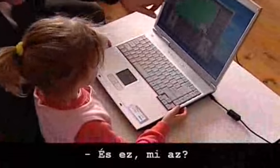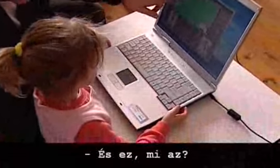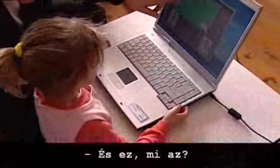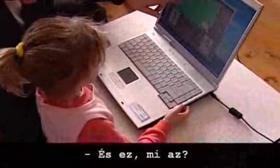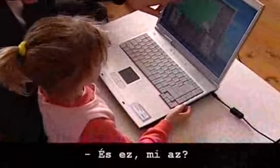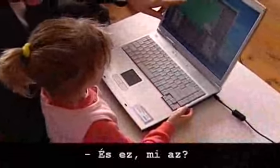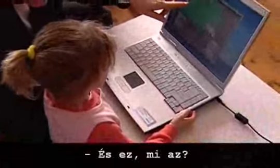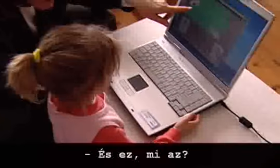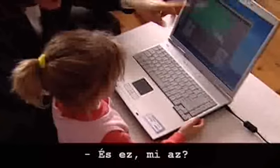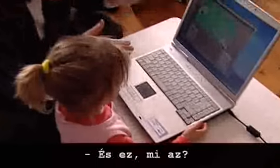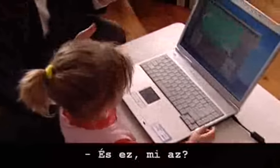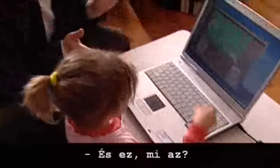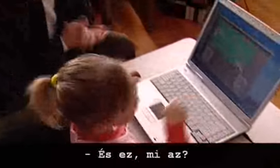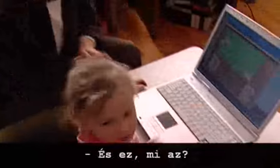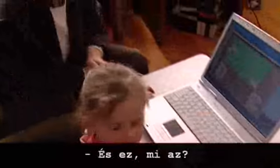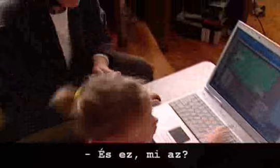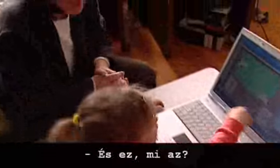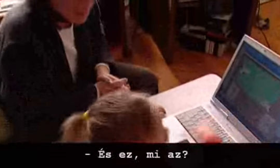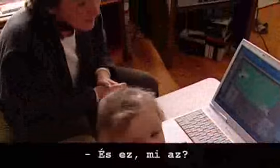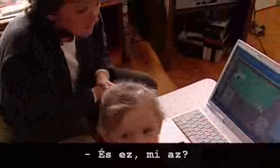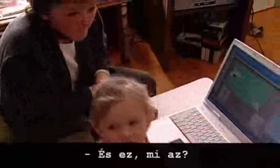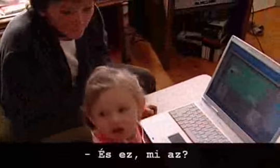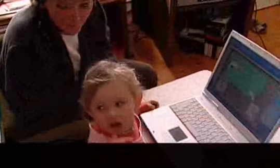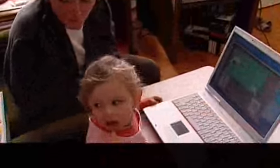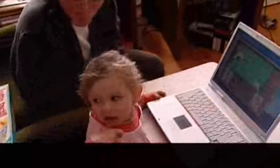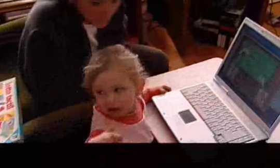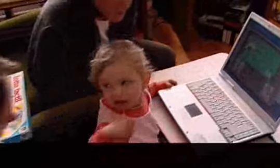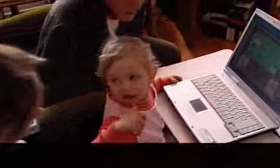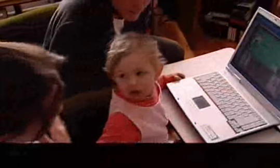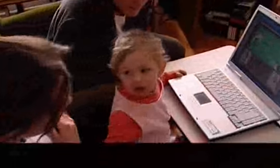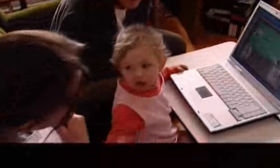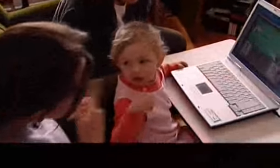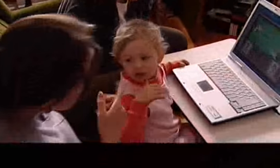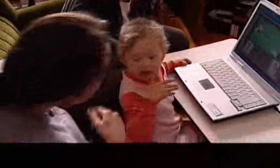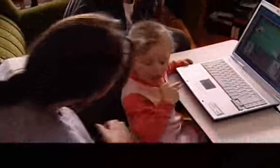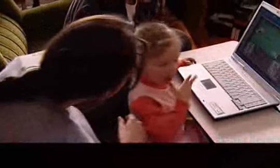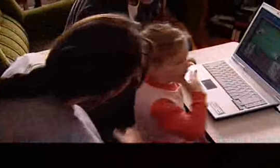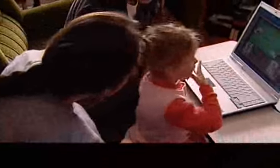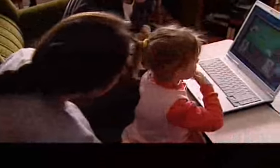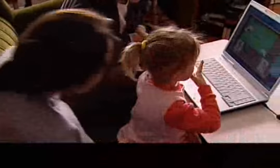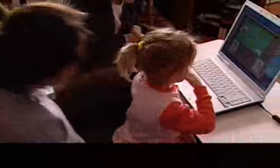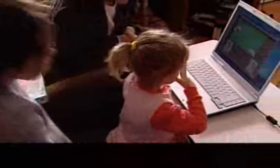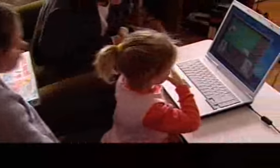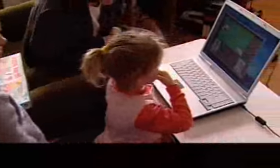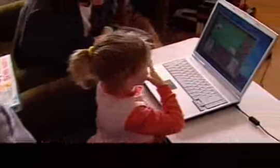És ez? Mi van itt? Mondjad.